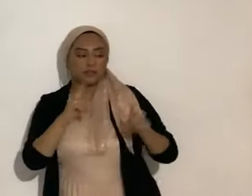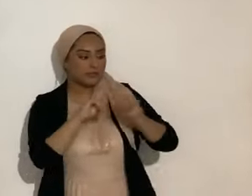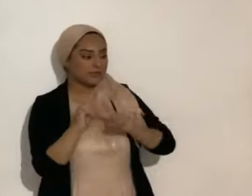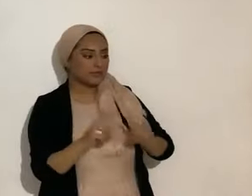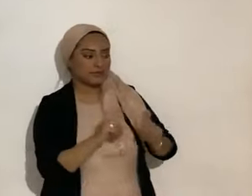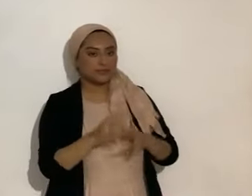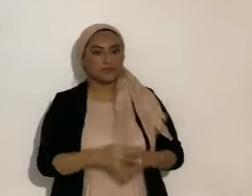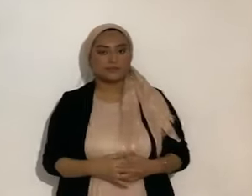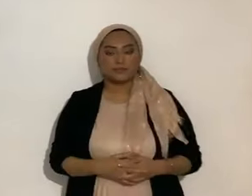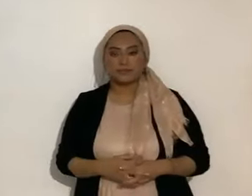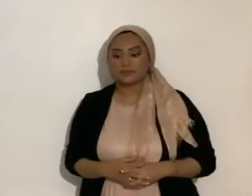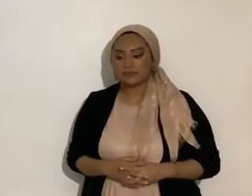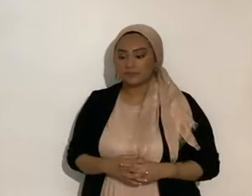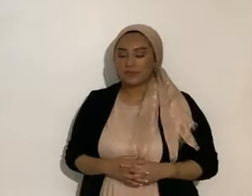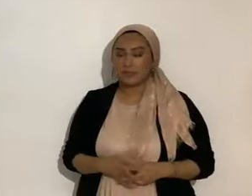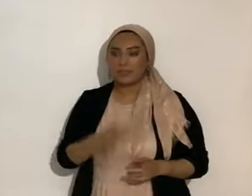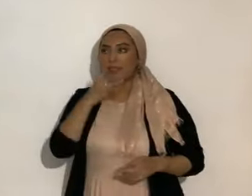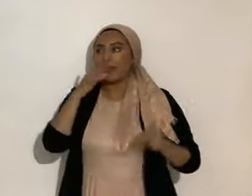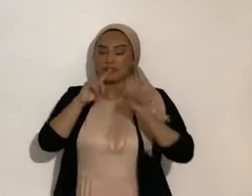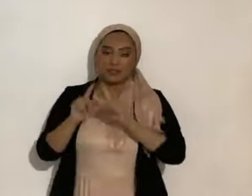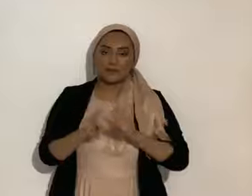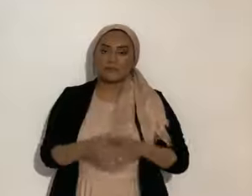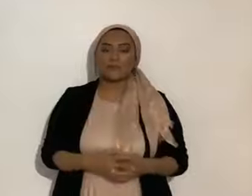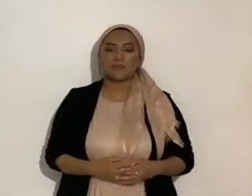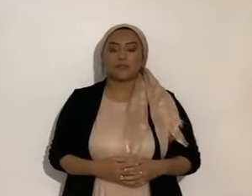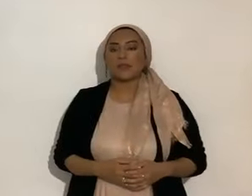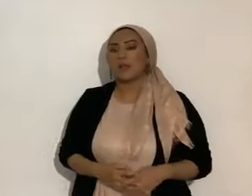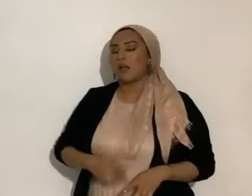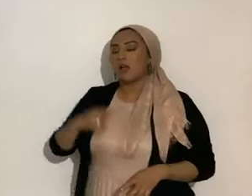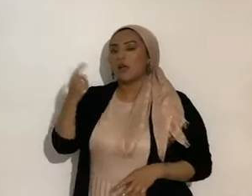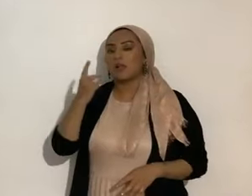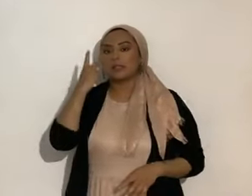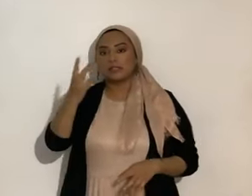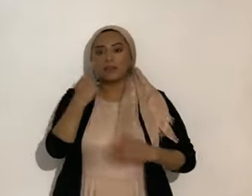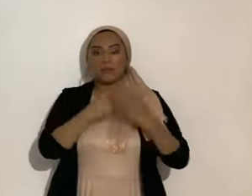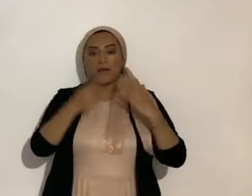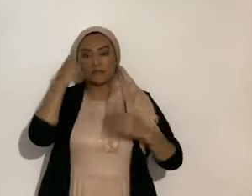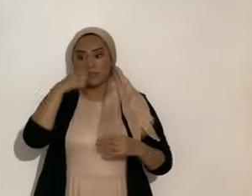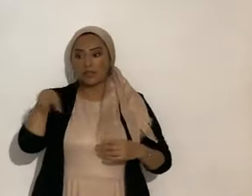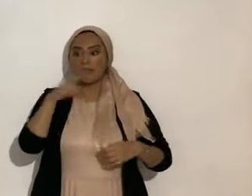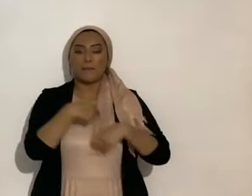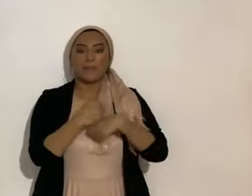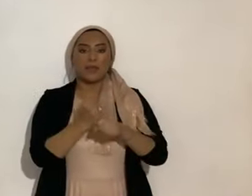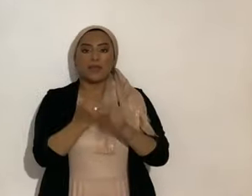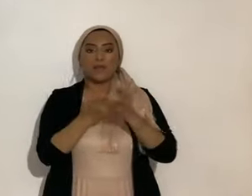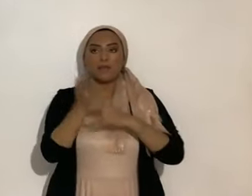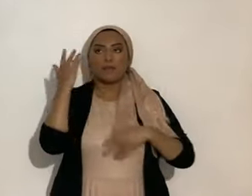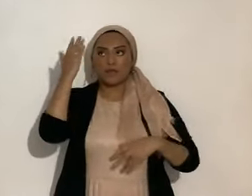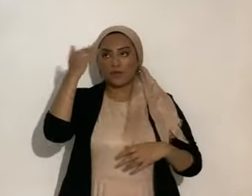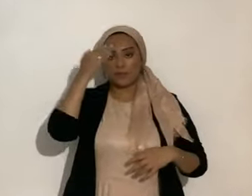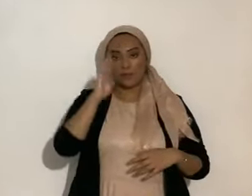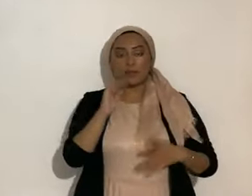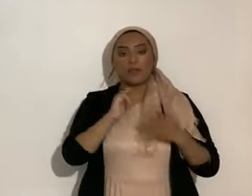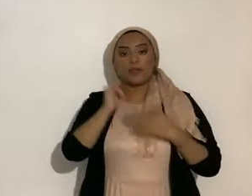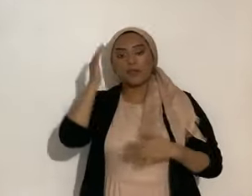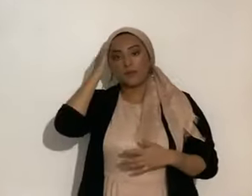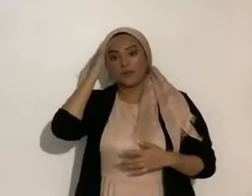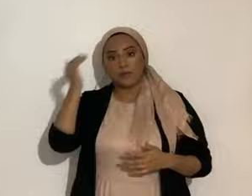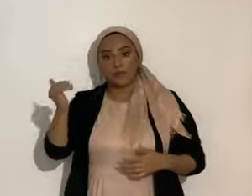etcétera, diferentes tonos de color, de luces, etcétera. Solo ven lo que para ellos fueron creados por Elohim. Por